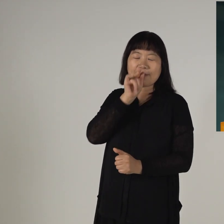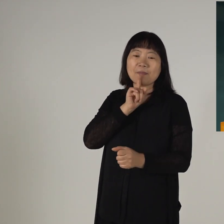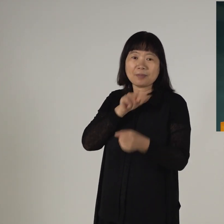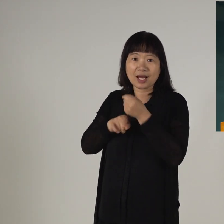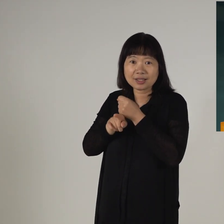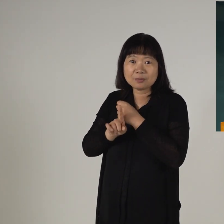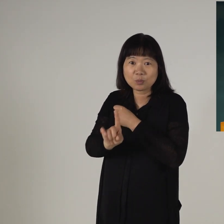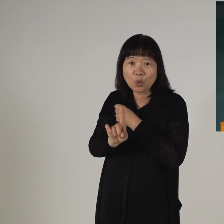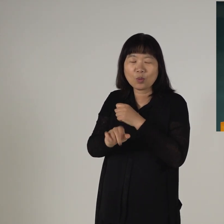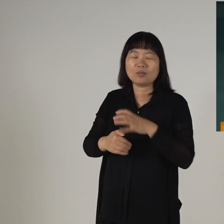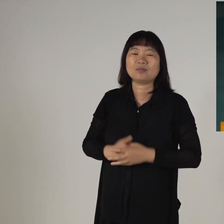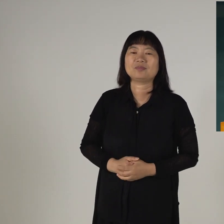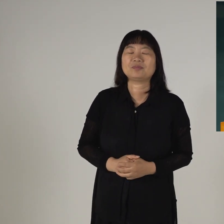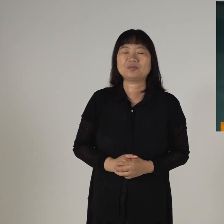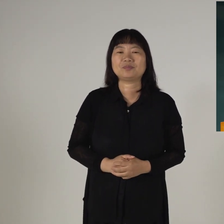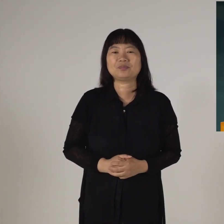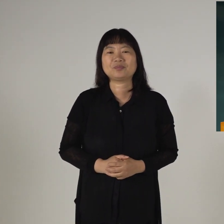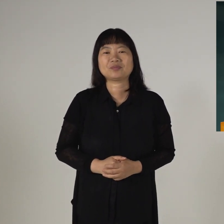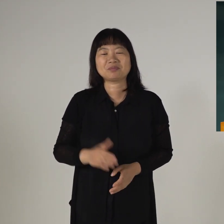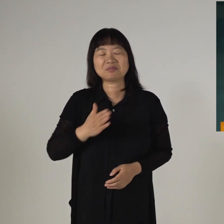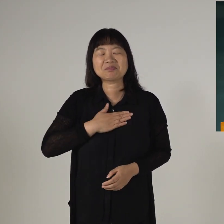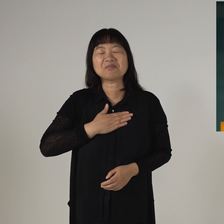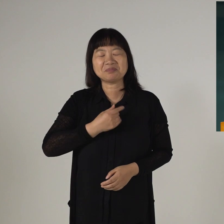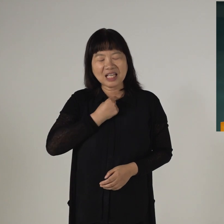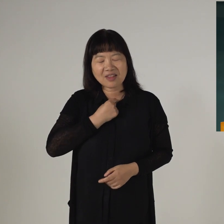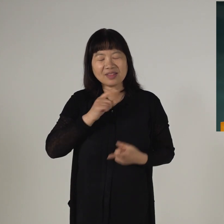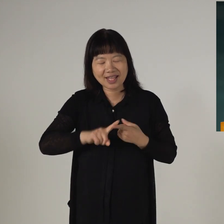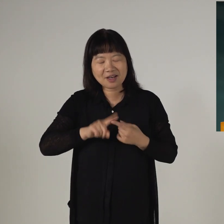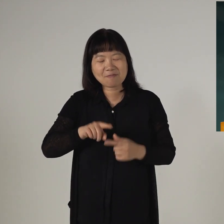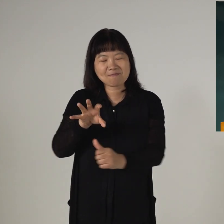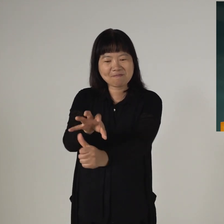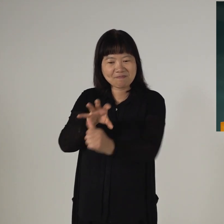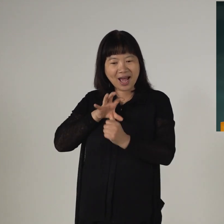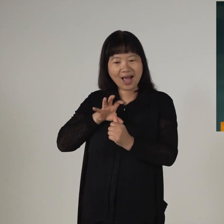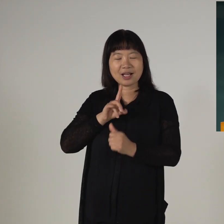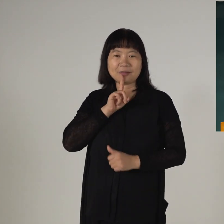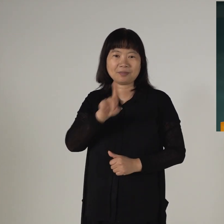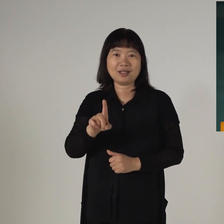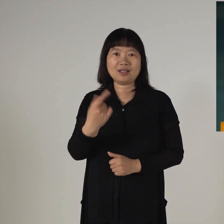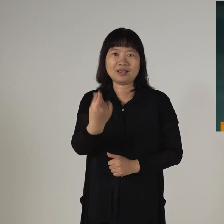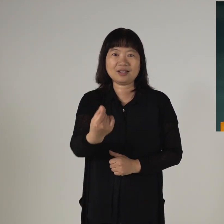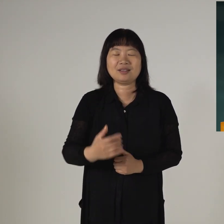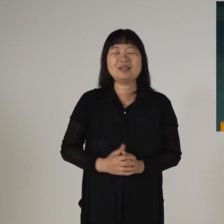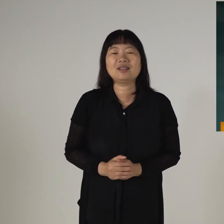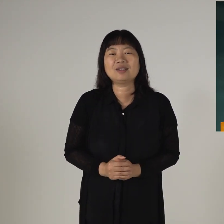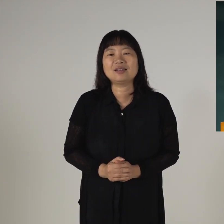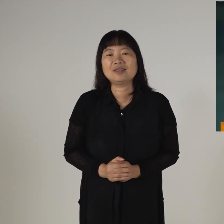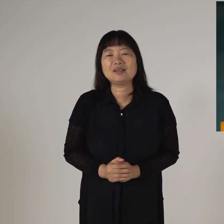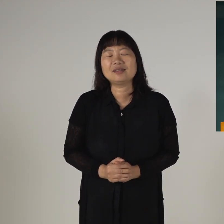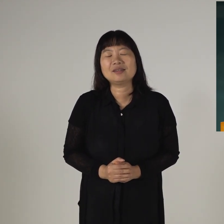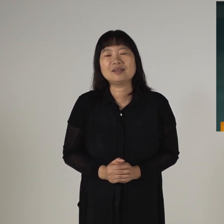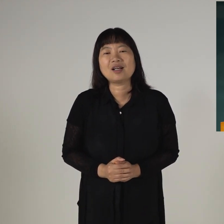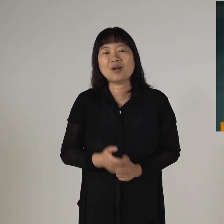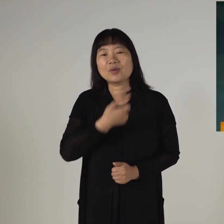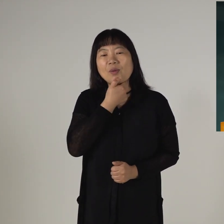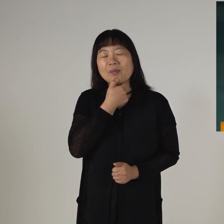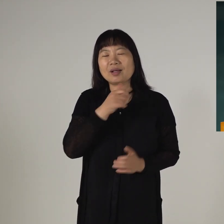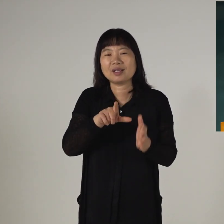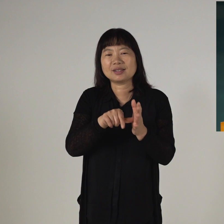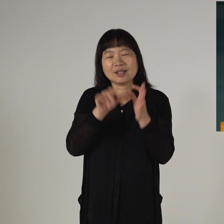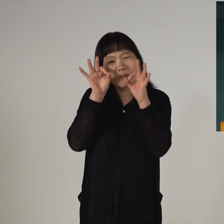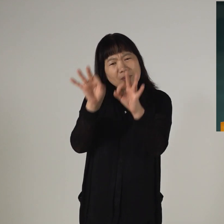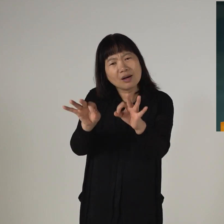말은 표현이 고상해서 그렇지 자기 마음대로 주관하고 그 뜻이에요. 여러분, 로마